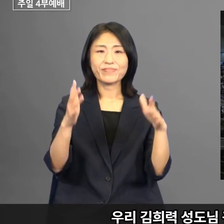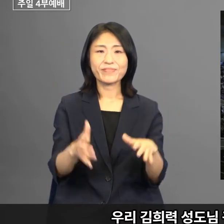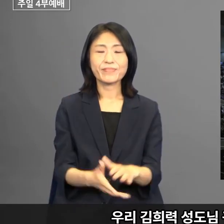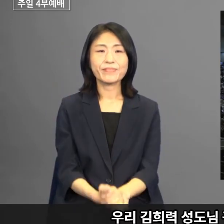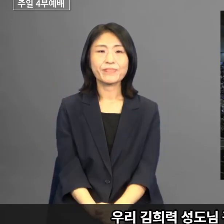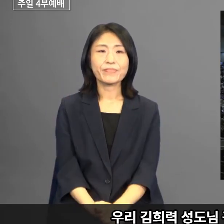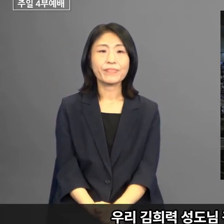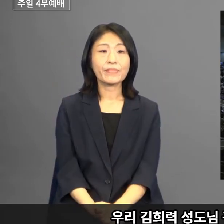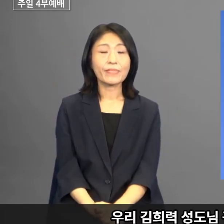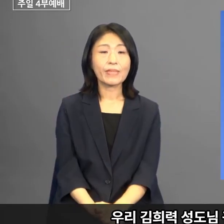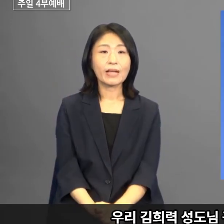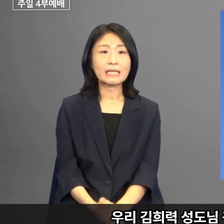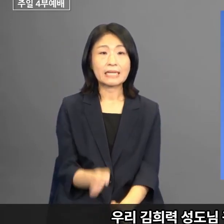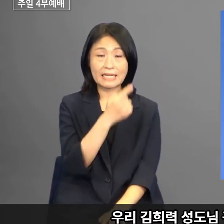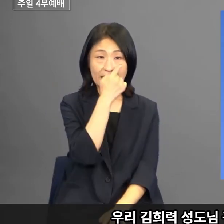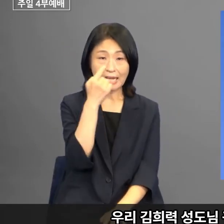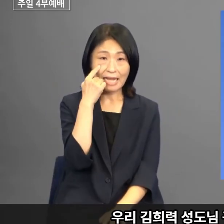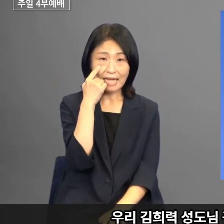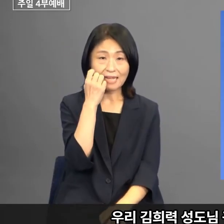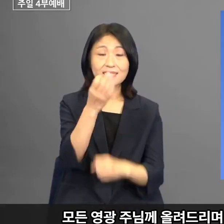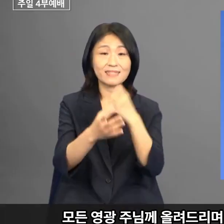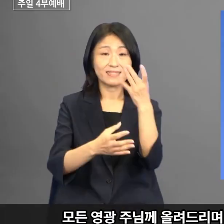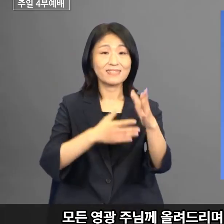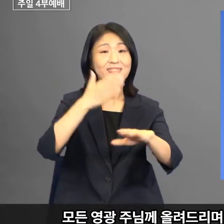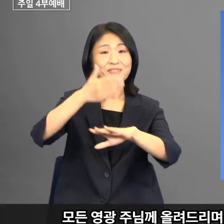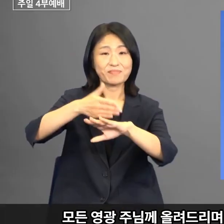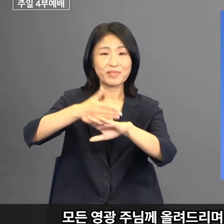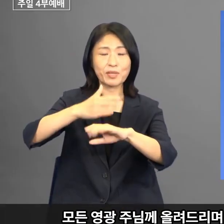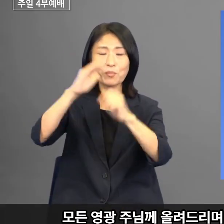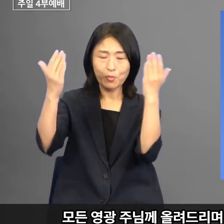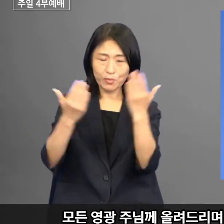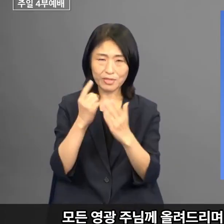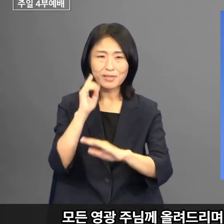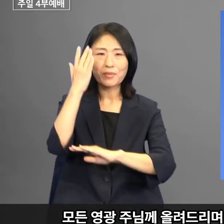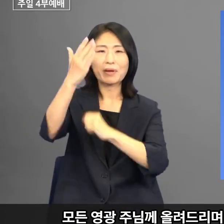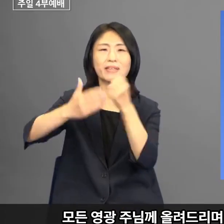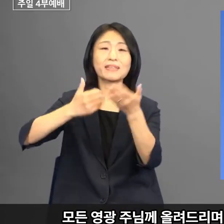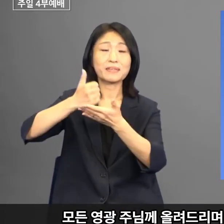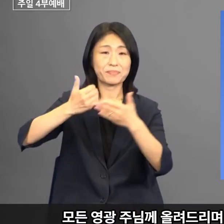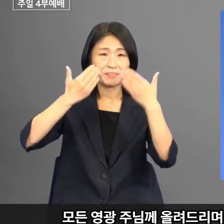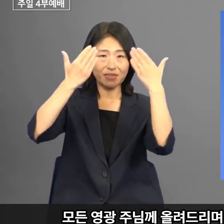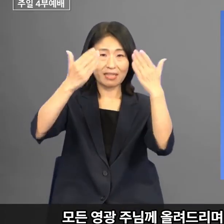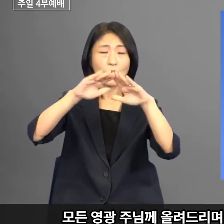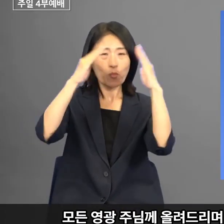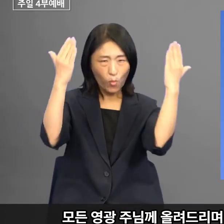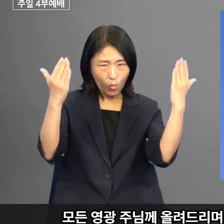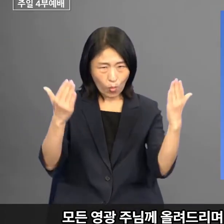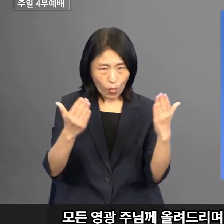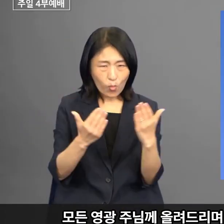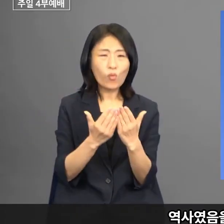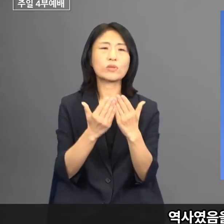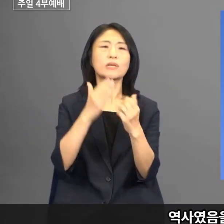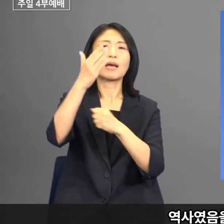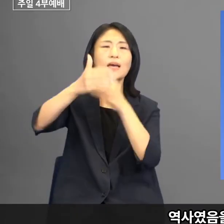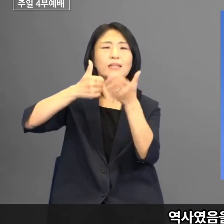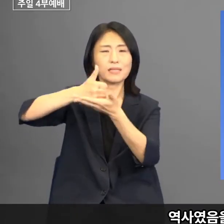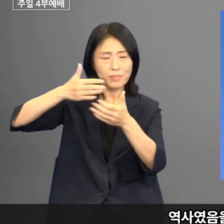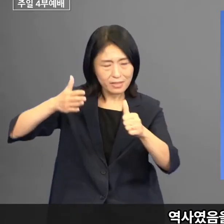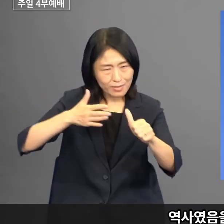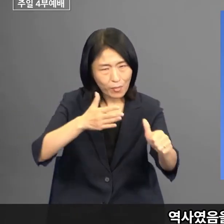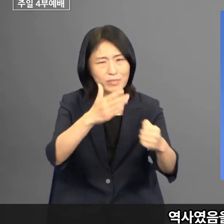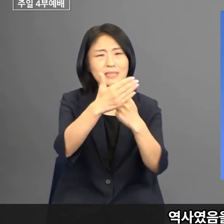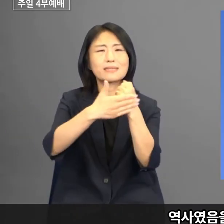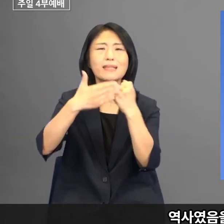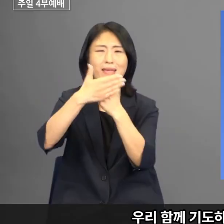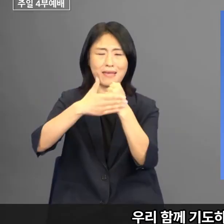네, 우리 김일학 성도님 귀한 간증 감사드립니다. 모든 영광 주님께 올려드리며 모든 것이 정말 하나님의 섭리와 역사였음을